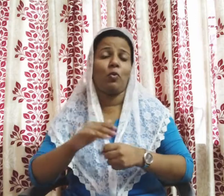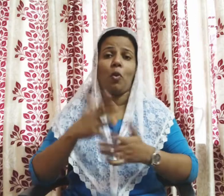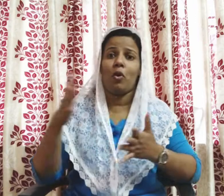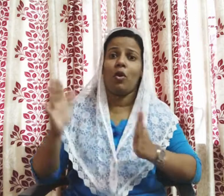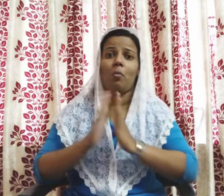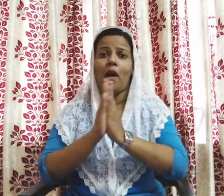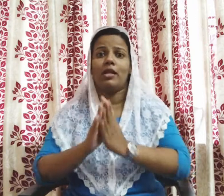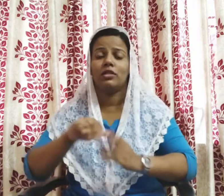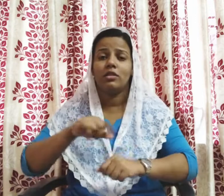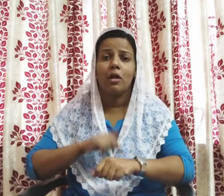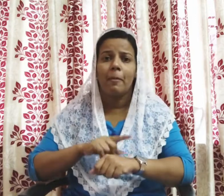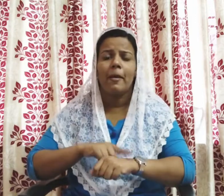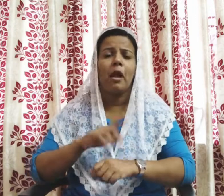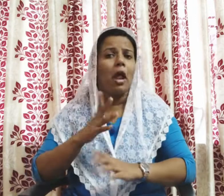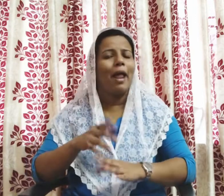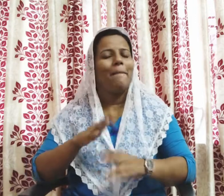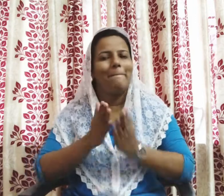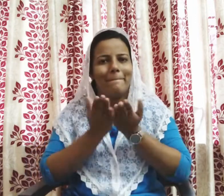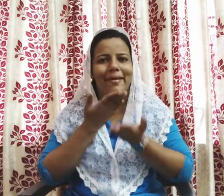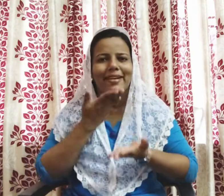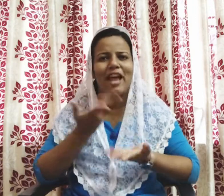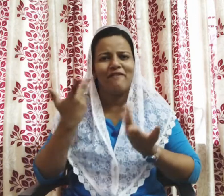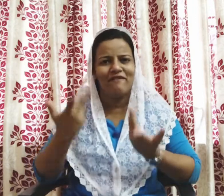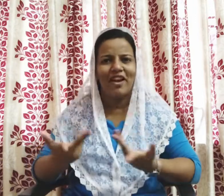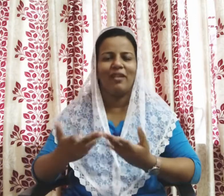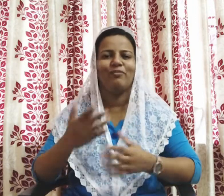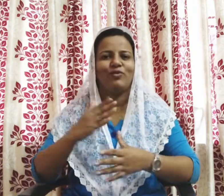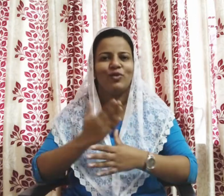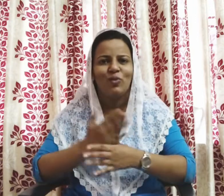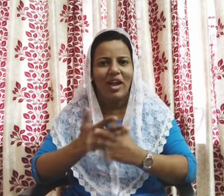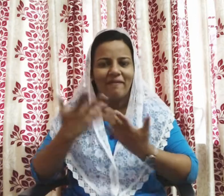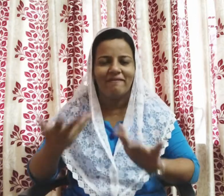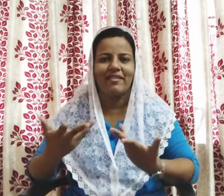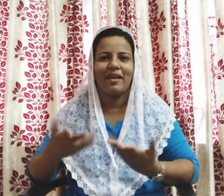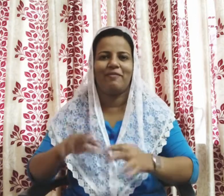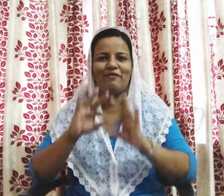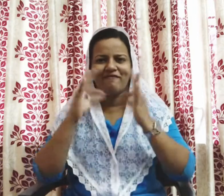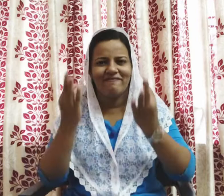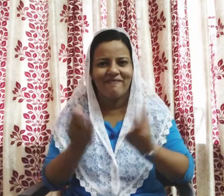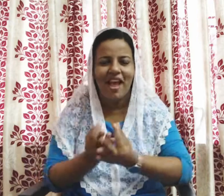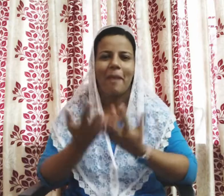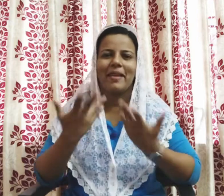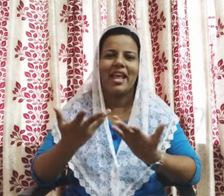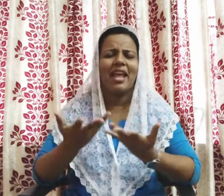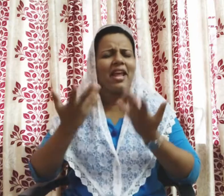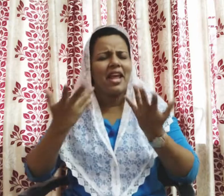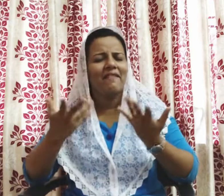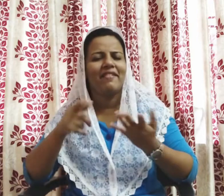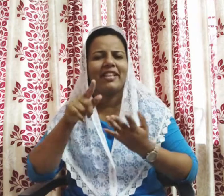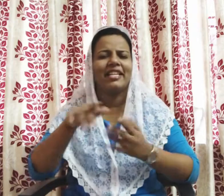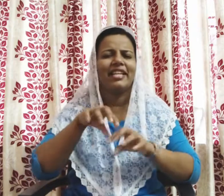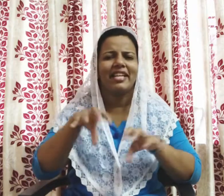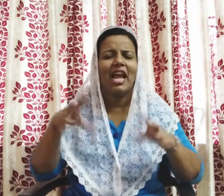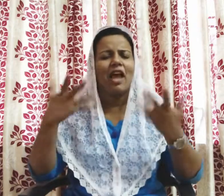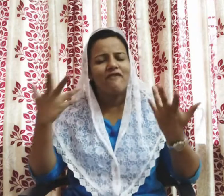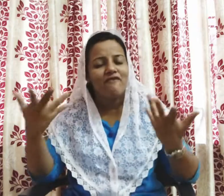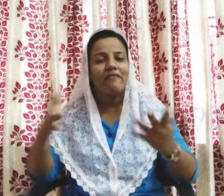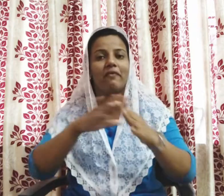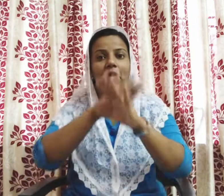പറയുമ്പോഴും പ്രാർത്ഥിക്കുമ്പോഴും മാത്രമല്ല, നിങ്ങൾ പഠിക്കുന്നിടത്ത്, നിങ്ങളുടെ ജോലിസ്ഥലത്ത്, നിങ്ങളുടെ കുടുംബ വിഷയങ്ങളിൽ, നിങ്ങൾ എവിടെയൊക്കെ ഇൻവോൾവ് ആകുന്നു, അവിടെ